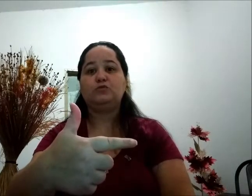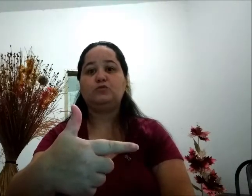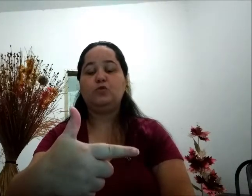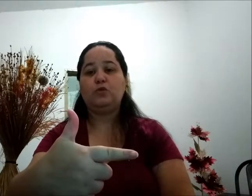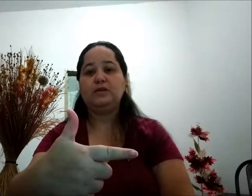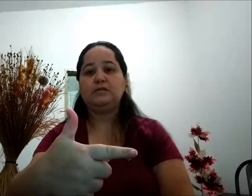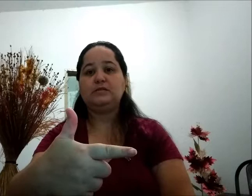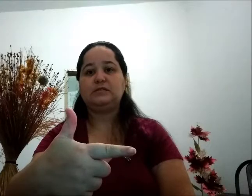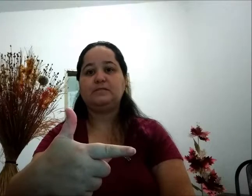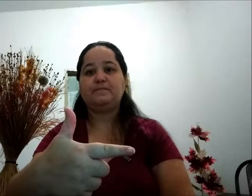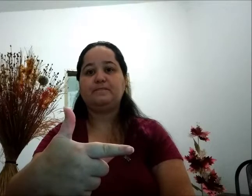2,